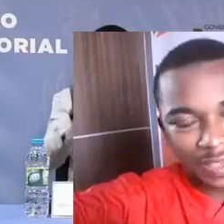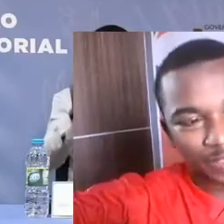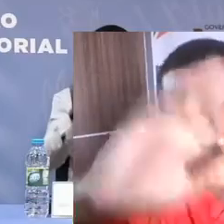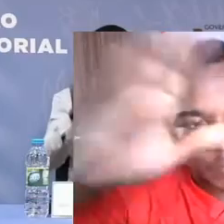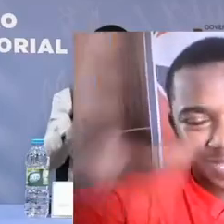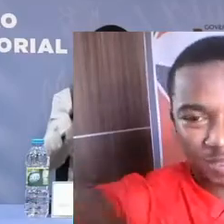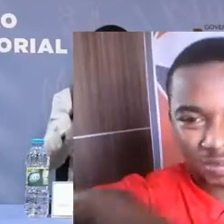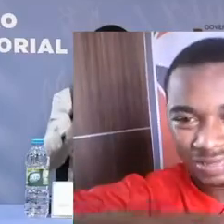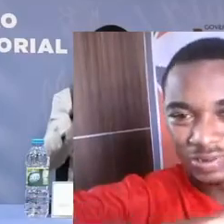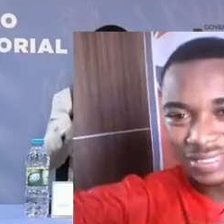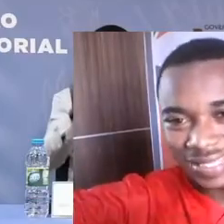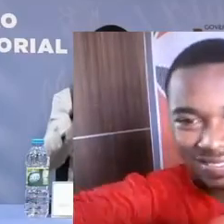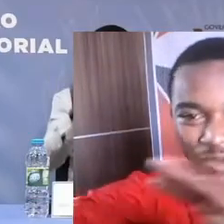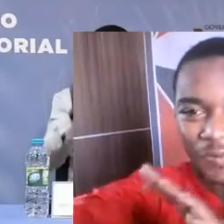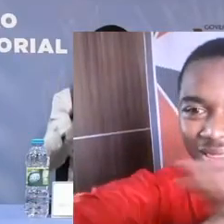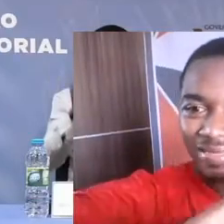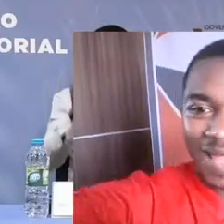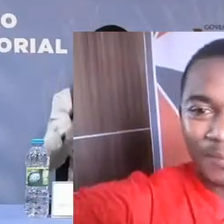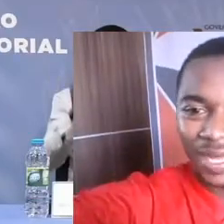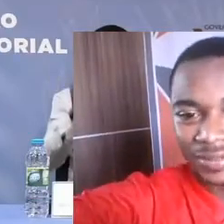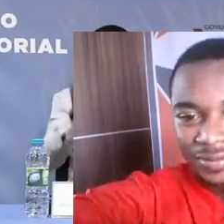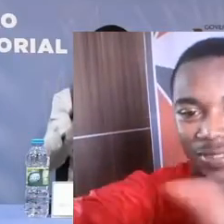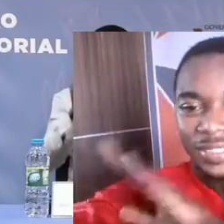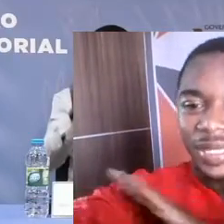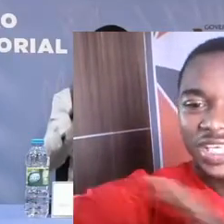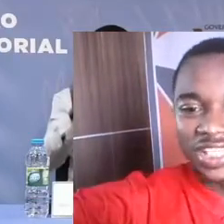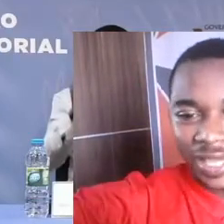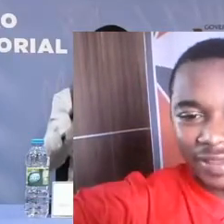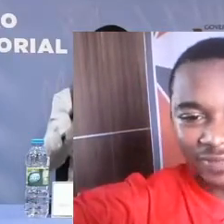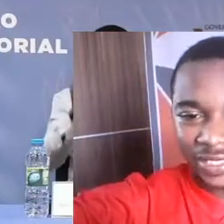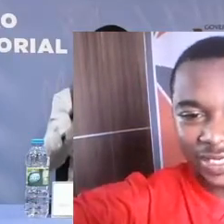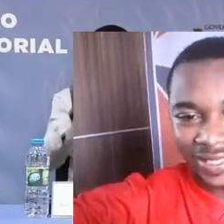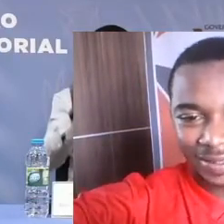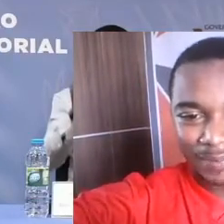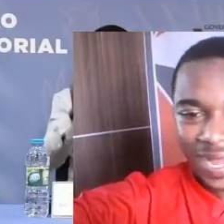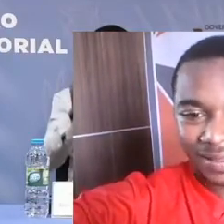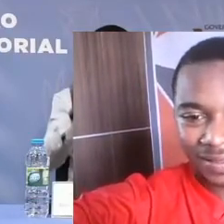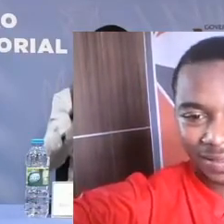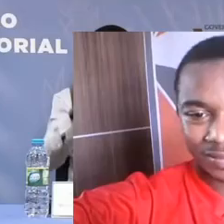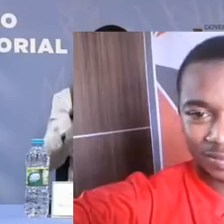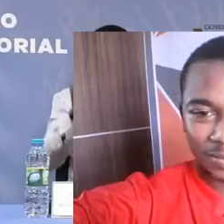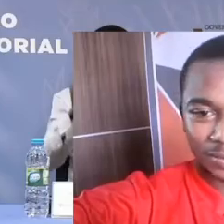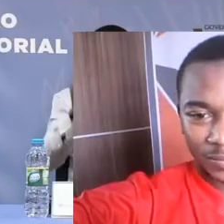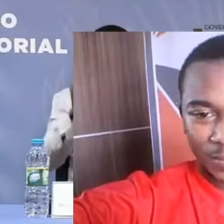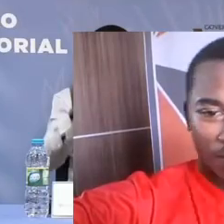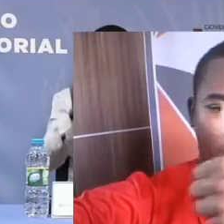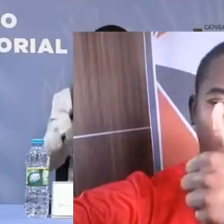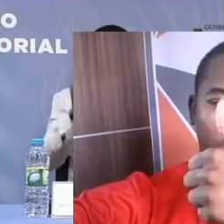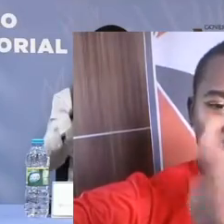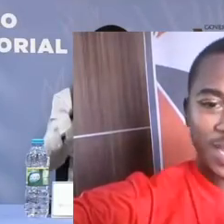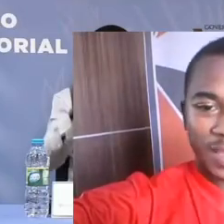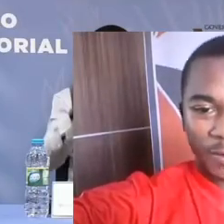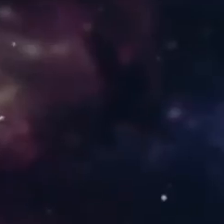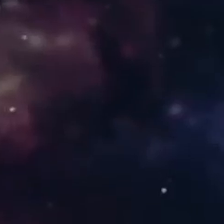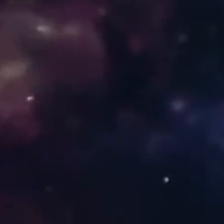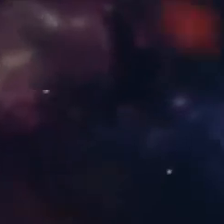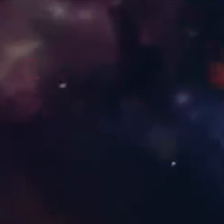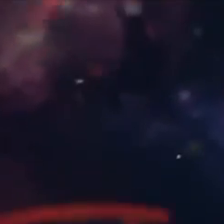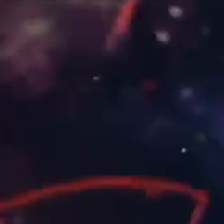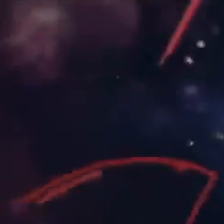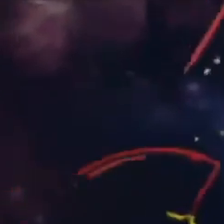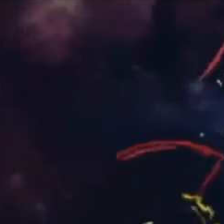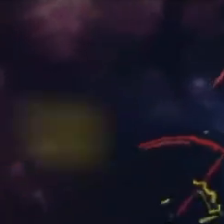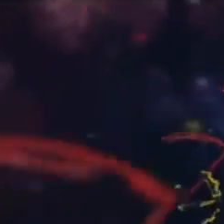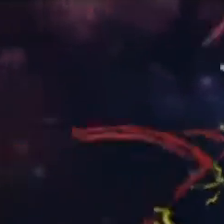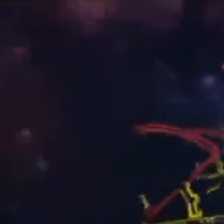deixa um like, comenta o que tens a comentar, mano. És livre, ninguém te manda. Valeu.